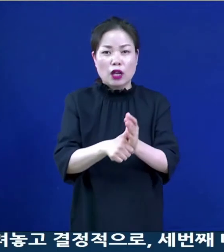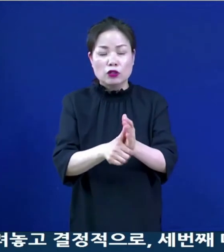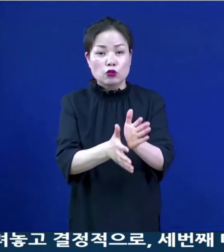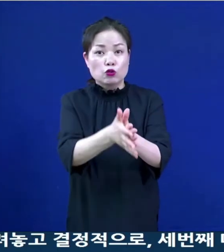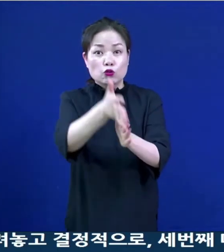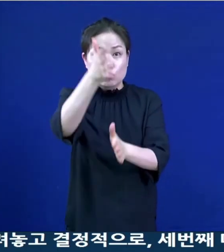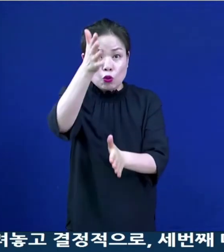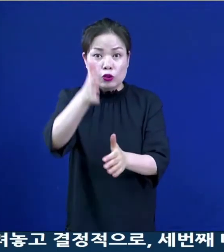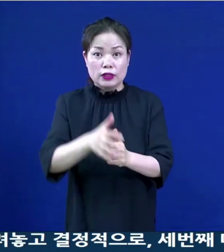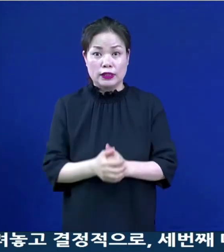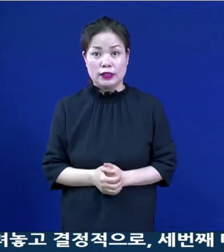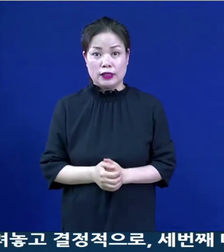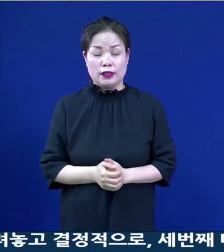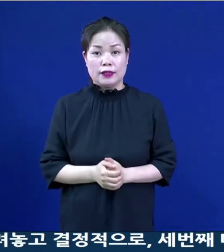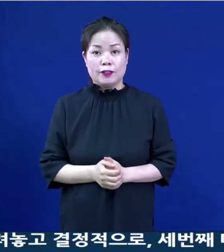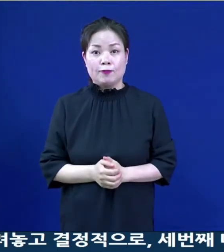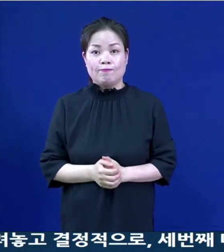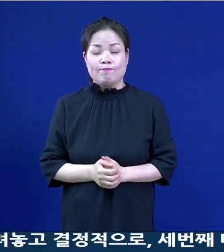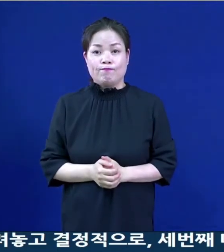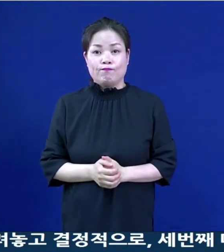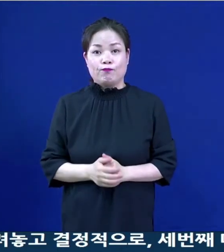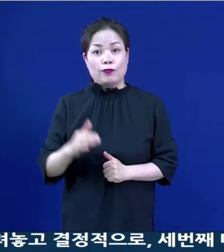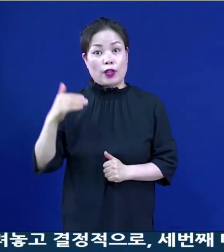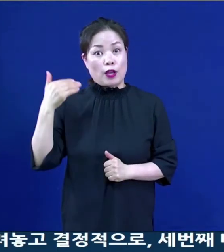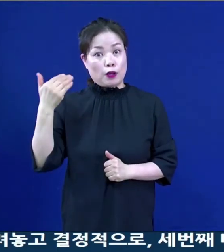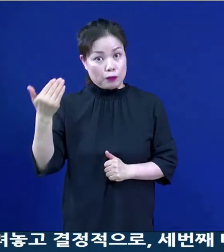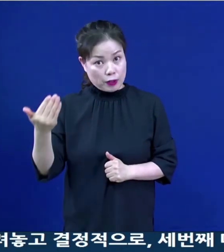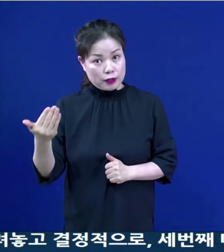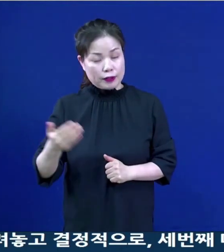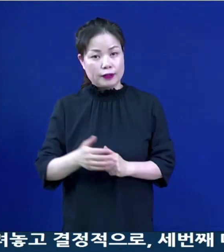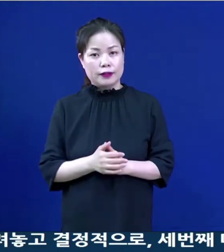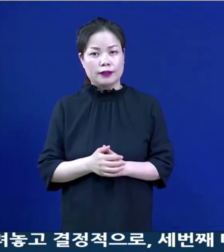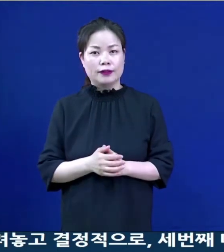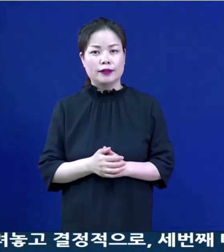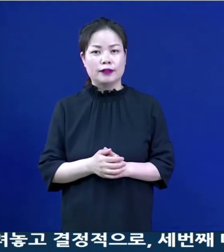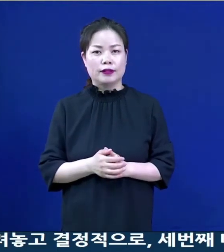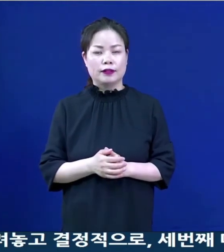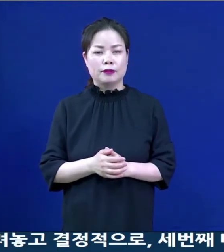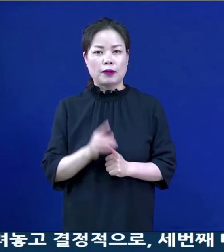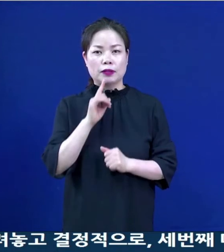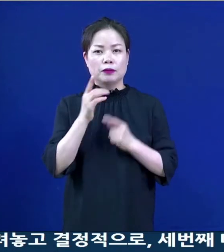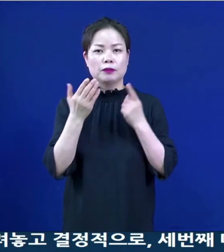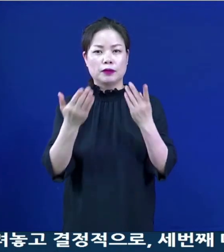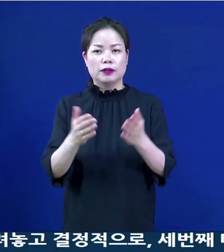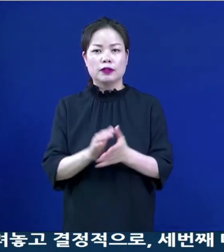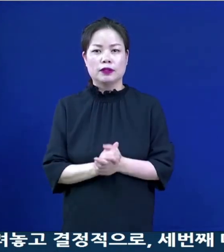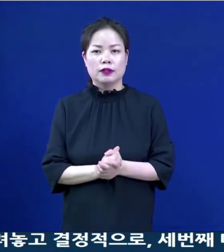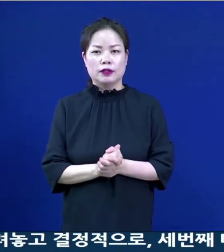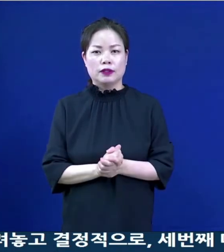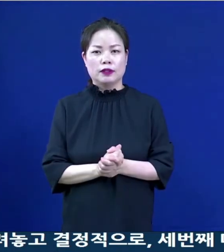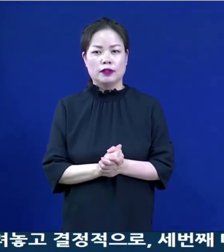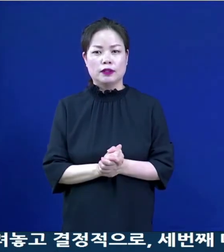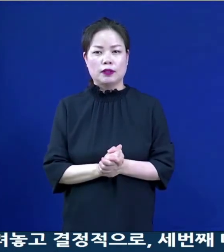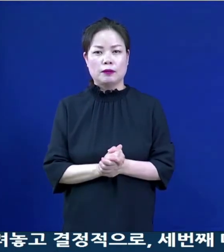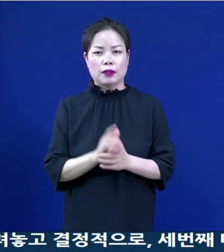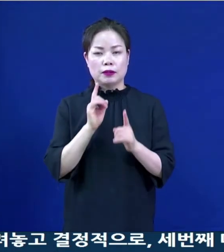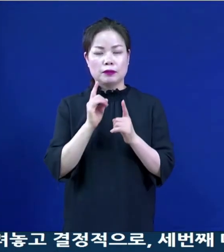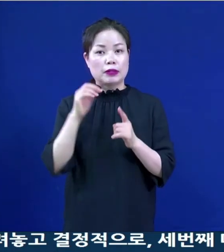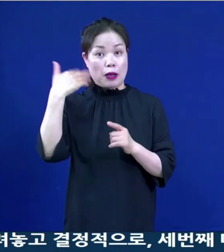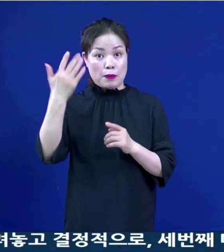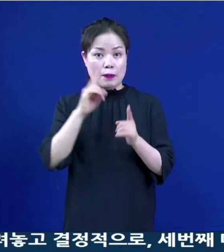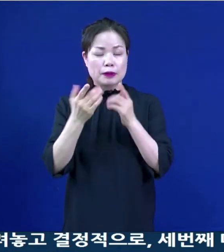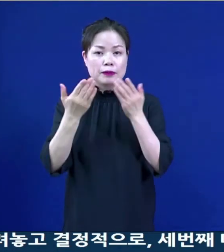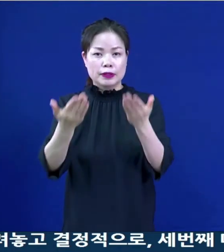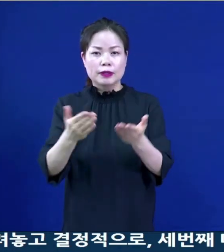도시라는 게, 이것도 이제 오늘 다음번으로 그냥 같이 다음 시간으로 넘기겠어요. 아데미 여신 할 때 넘기겠는데,